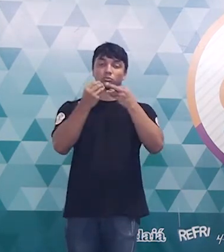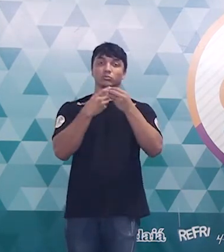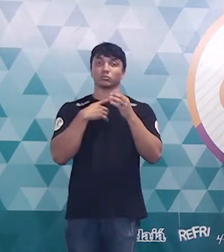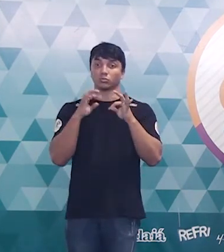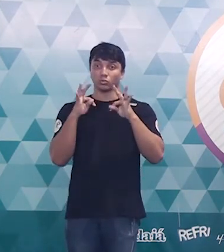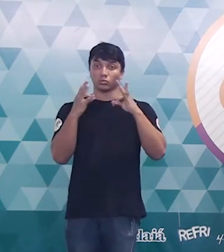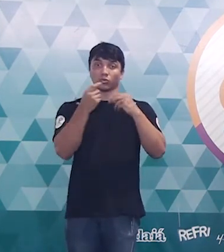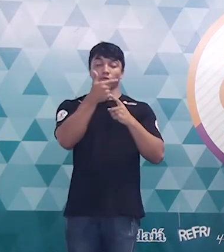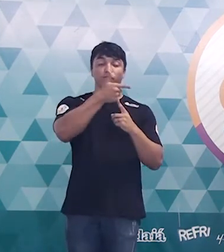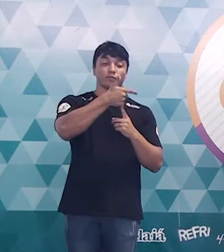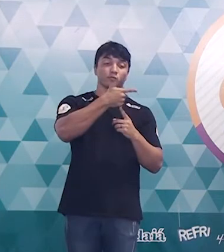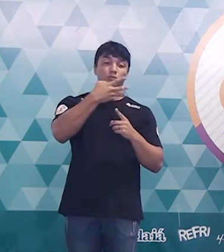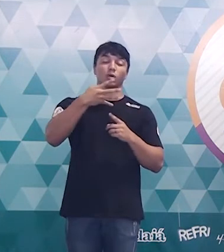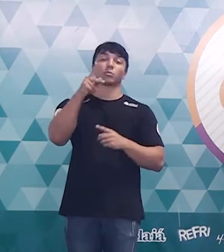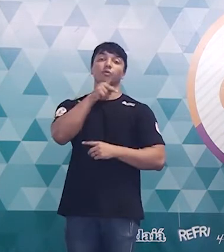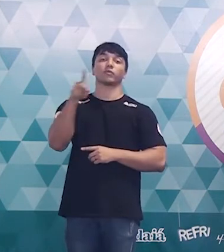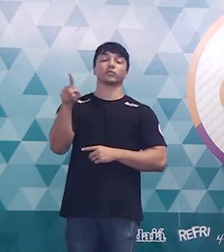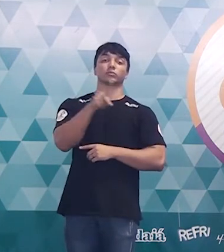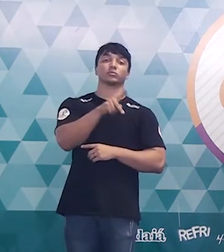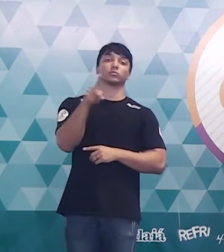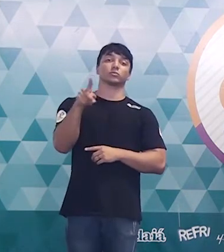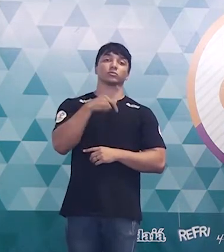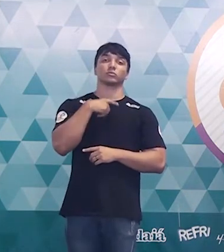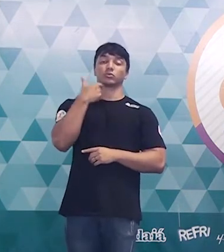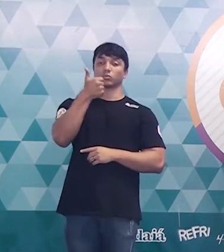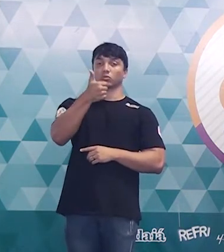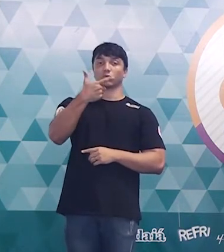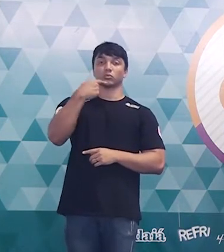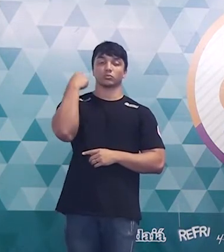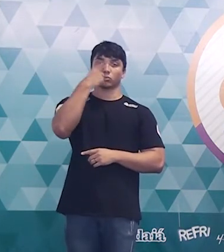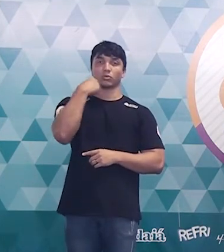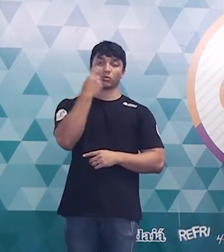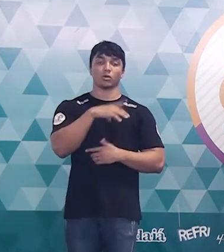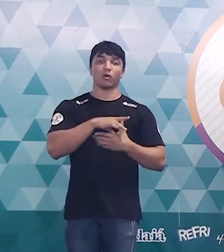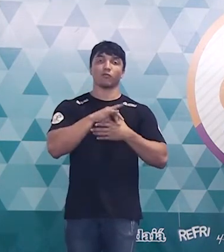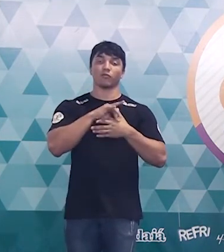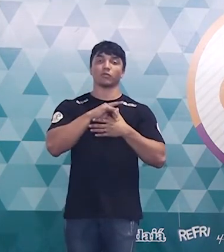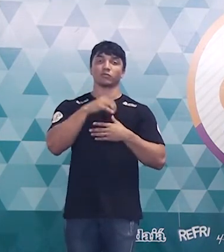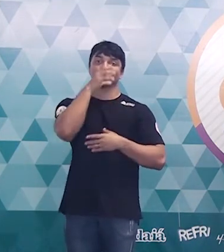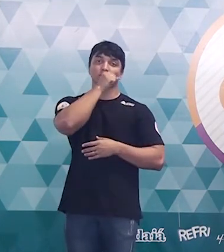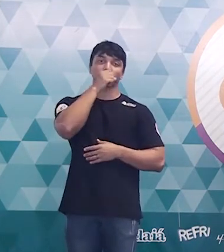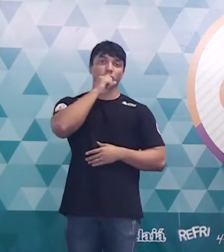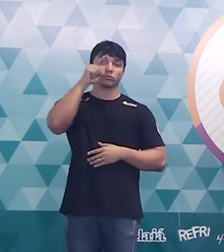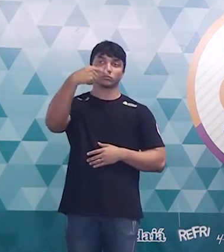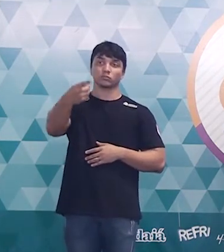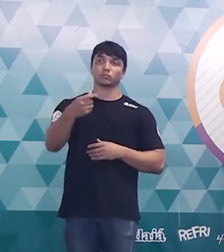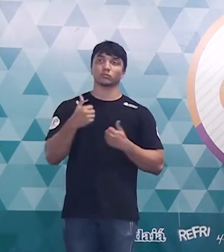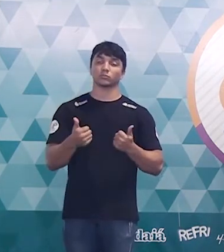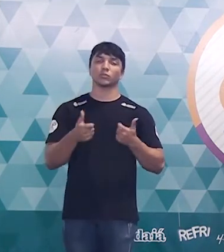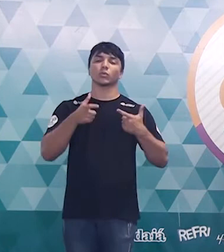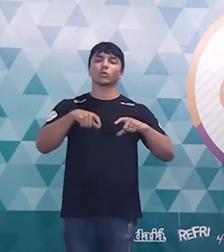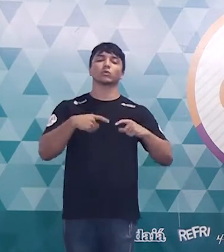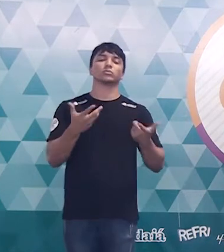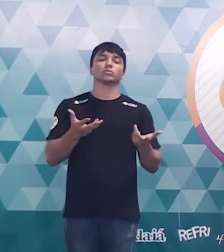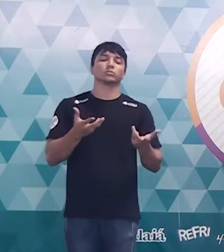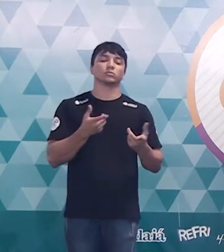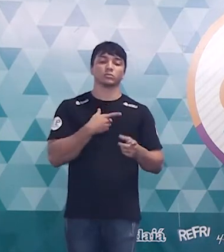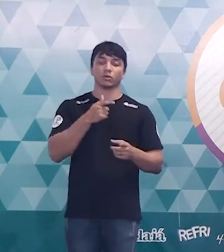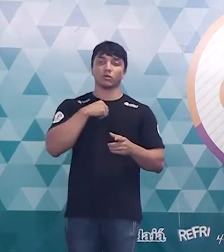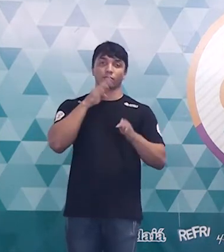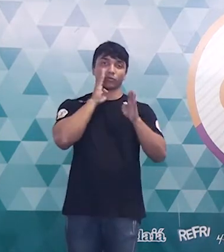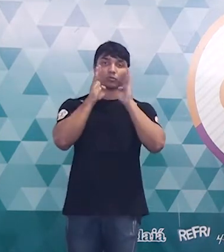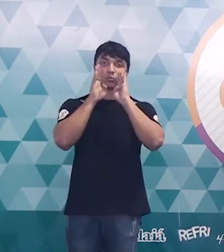Mascarenhas, 24 professores durante 12 horas com você ao vivo. Sábado que vem, tá bom? Aonde, Cancão? No